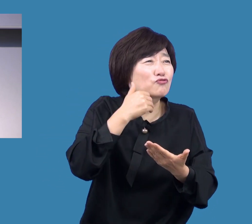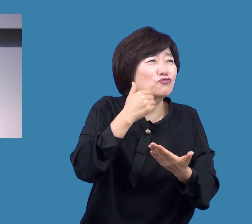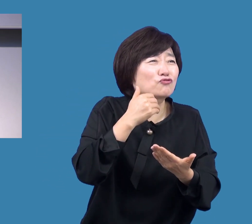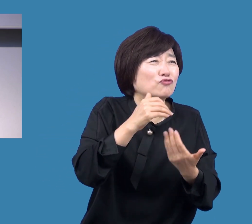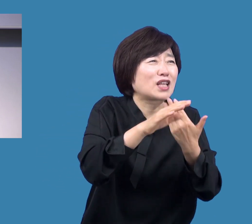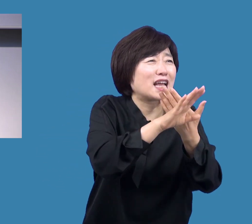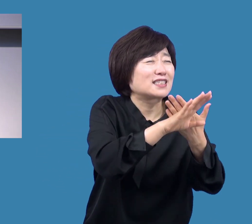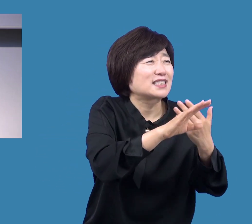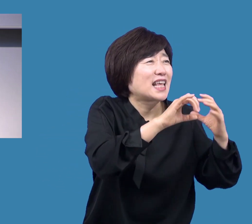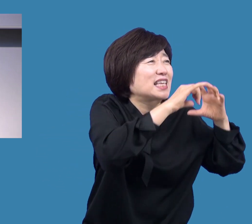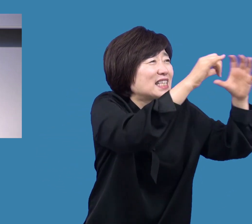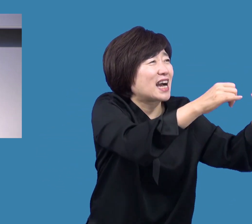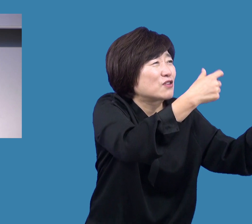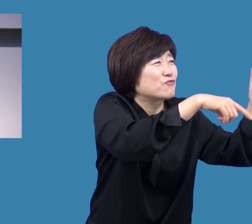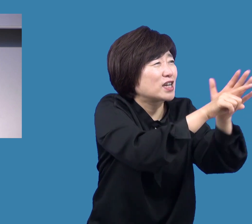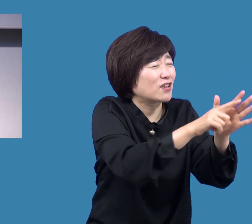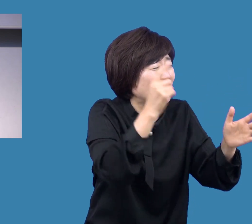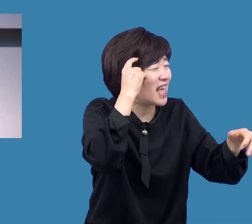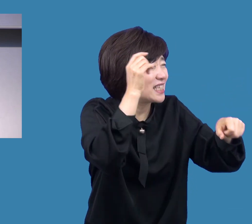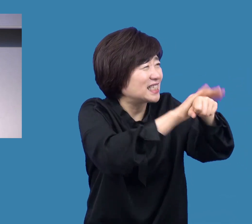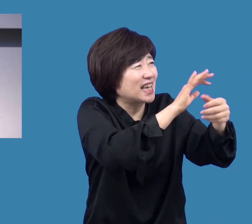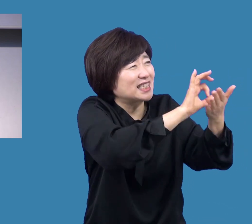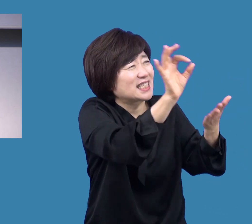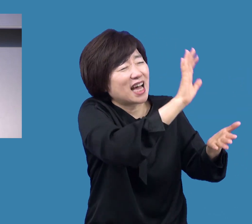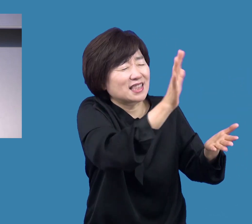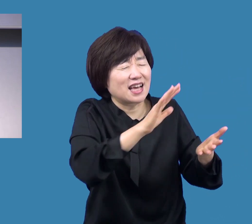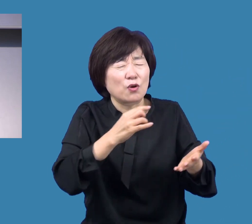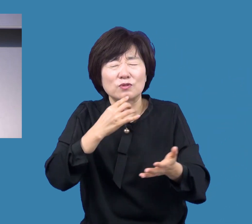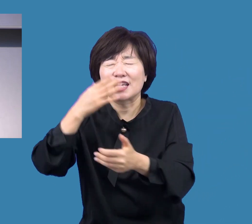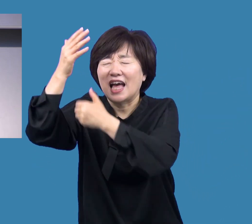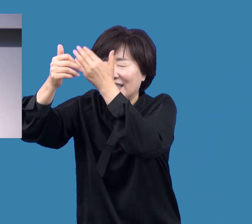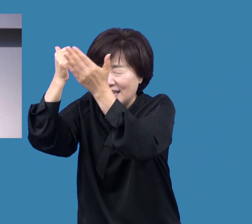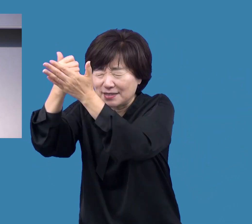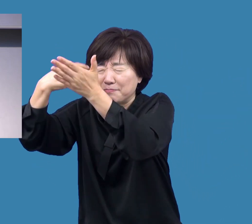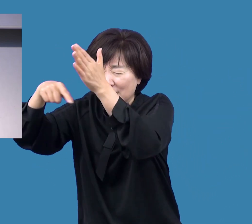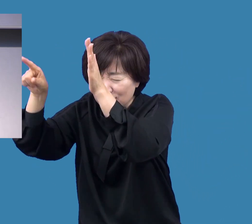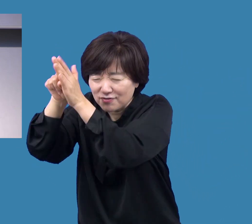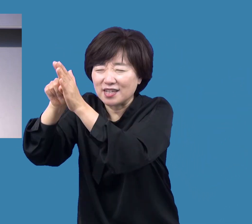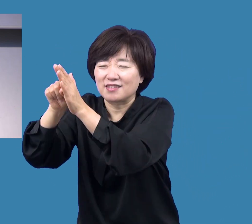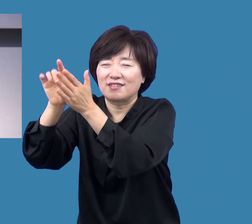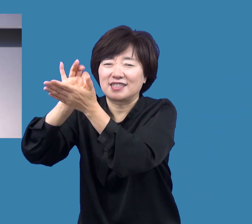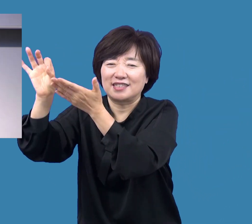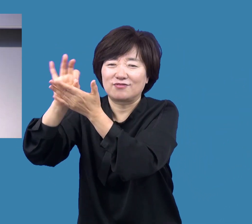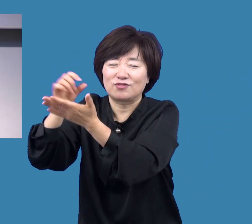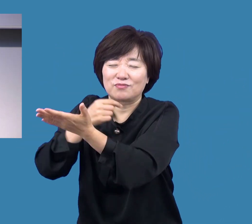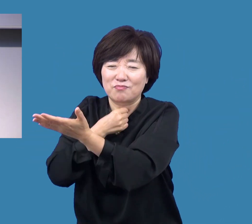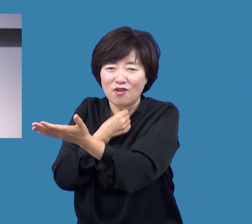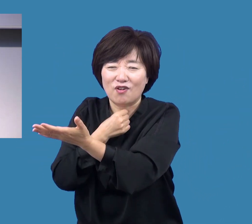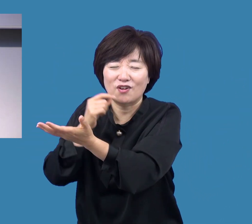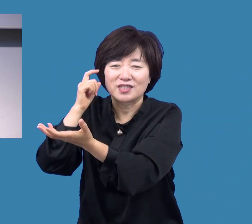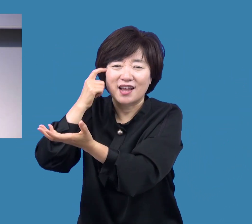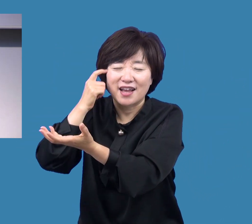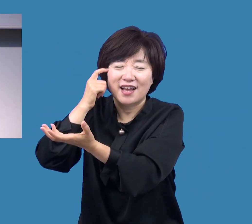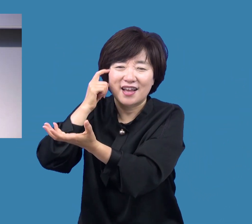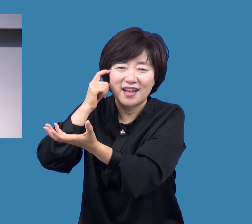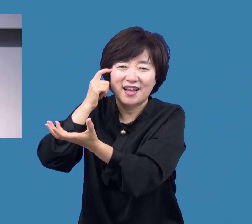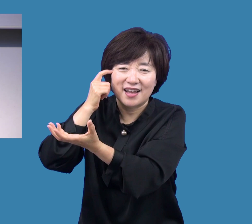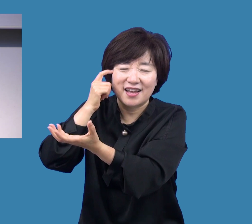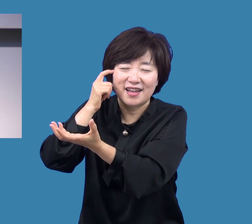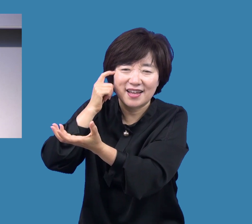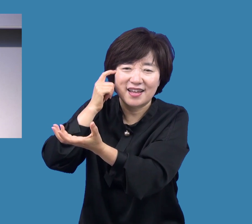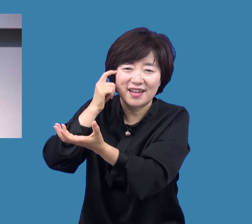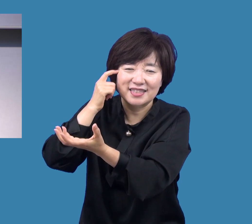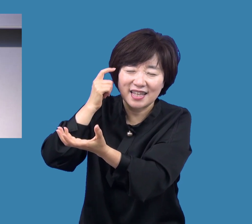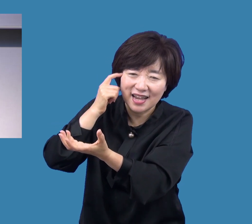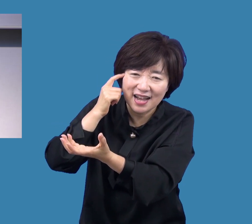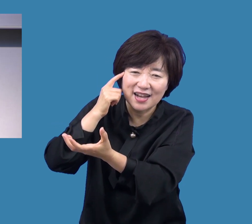그냥 모든 책략과 모든 생각들은 다 그냥 주님을 위해서만 하고 싶어요. 막 이런 생각들이 제 안에 강하게 올라와서